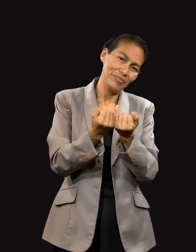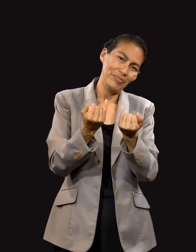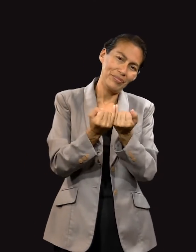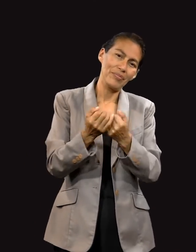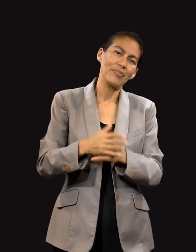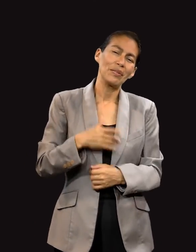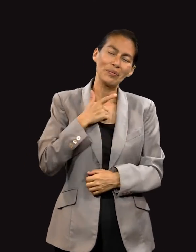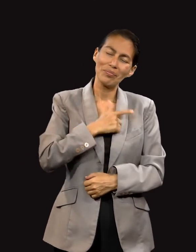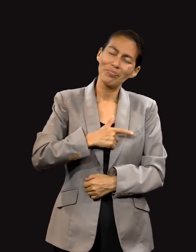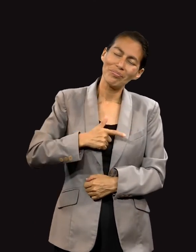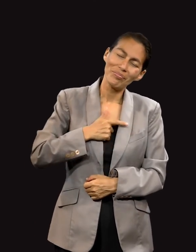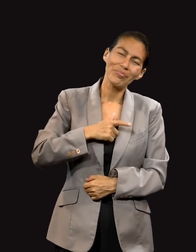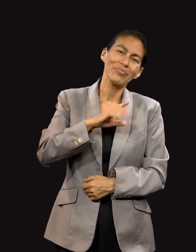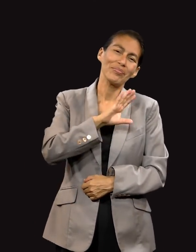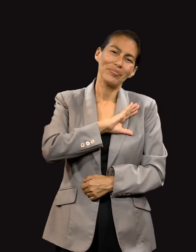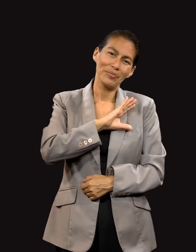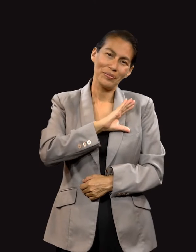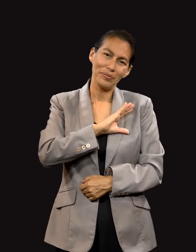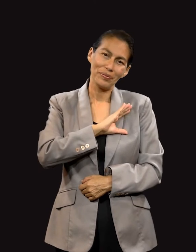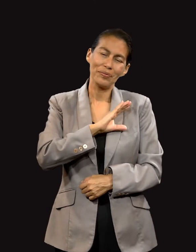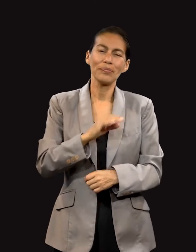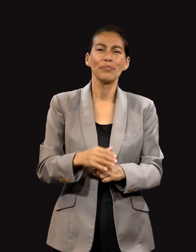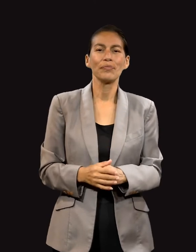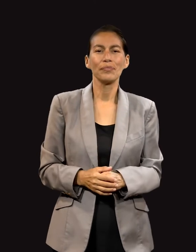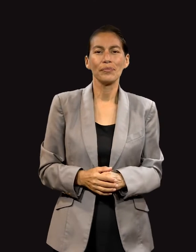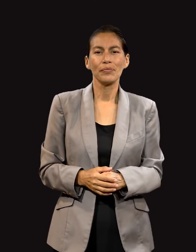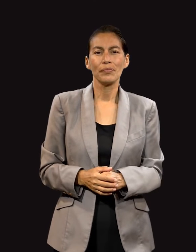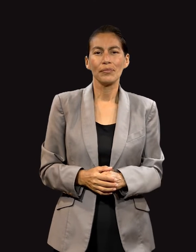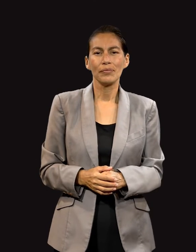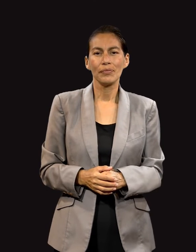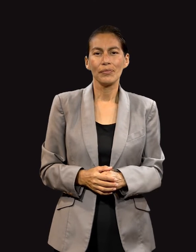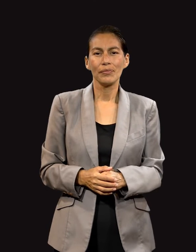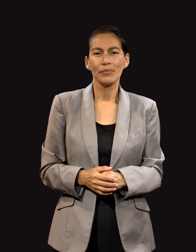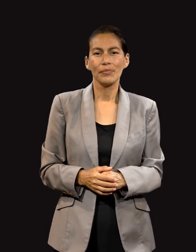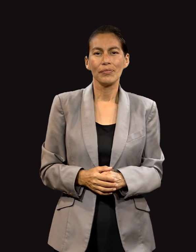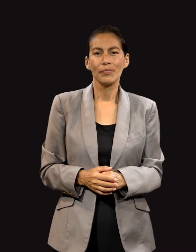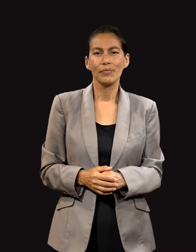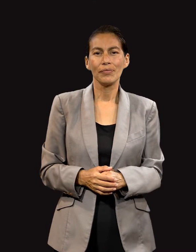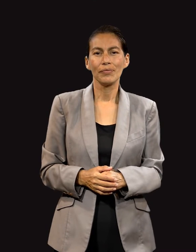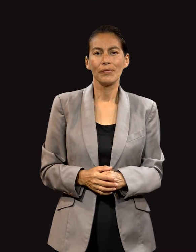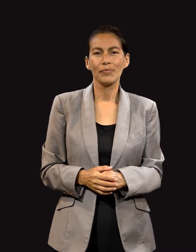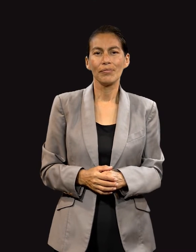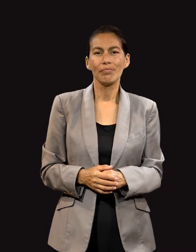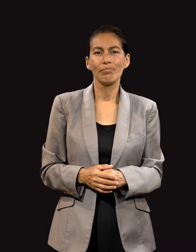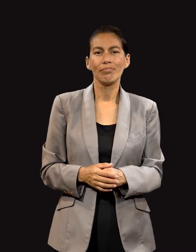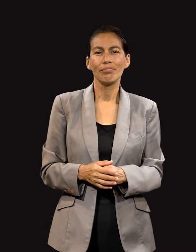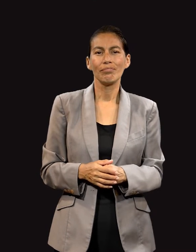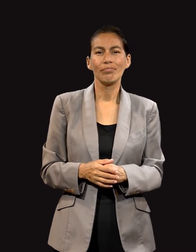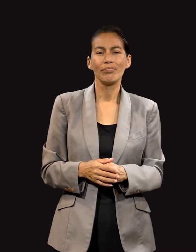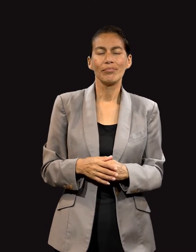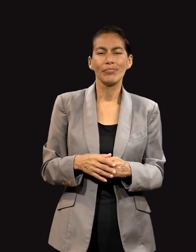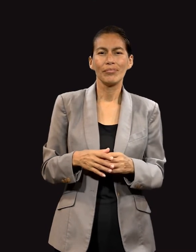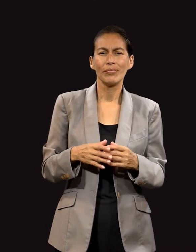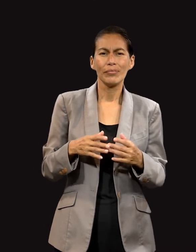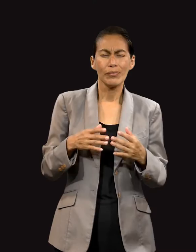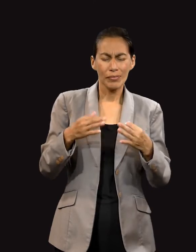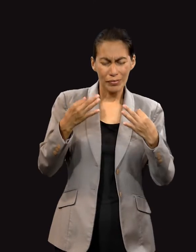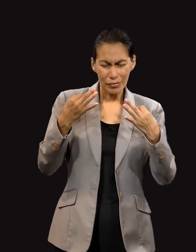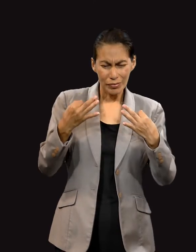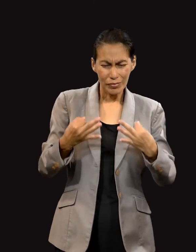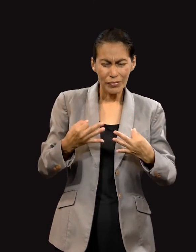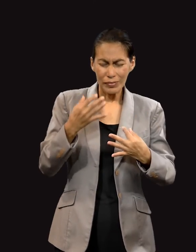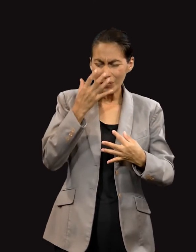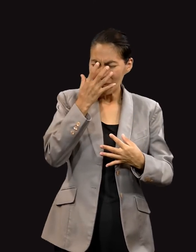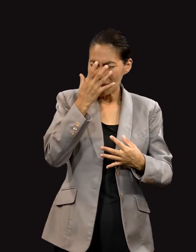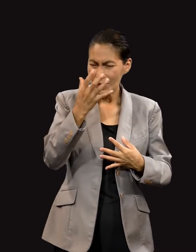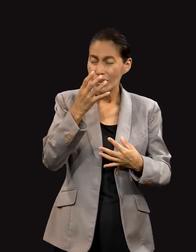y lo hago con mucho cariño y también con mucha dedicación en el